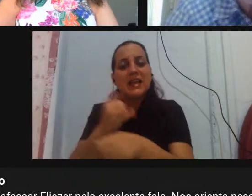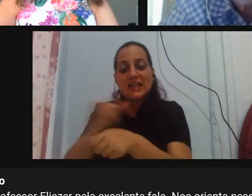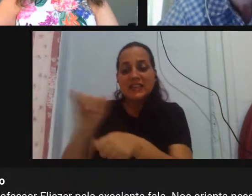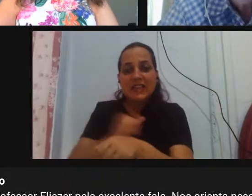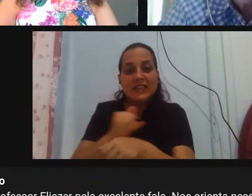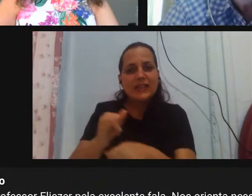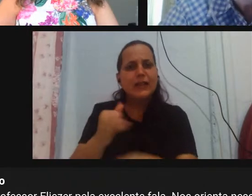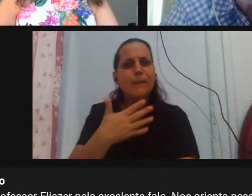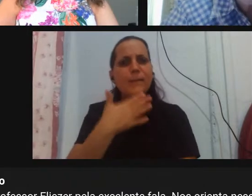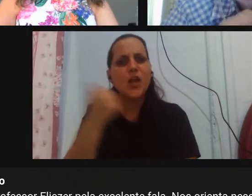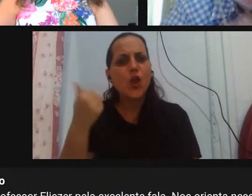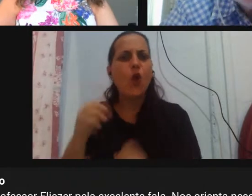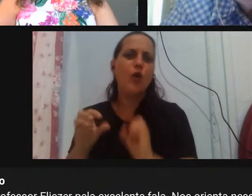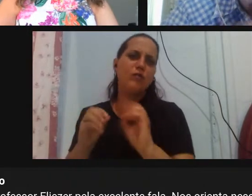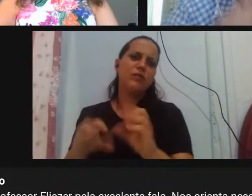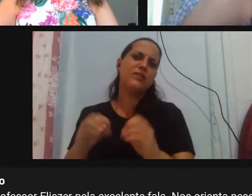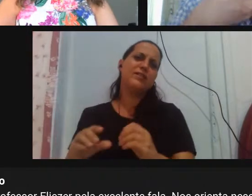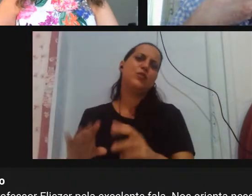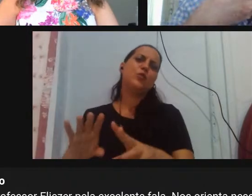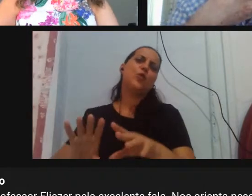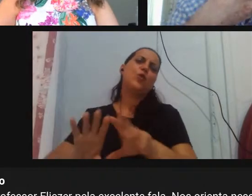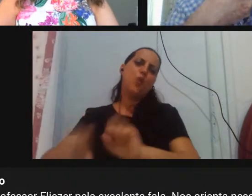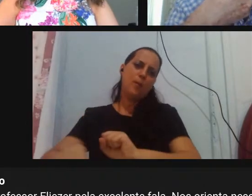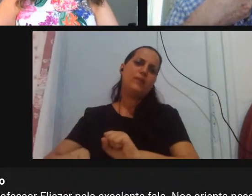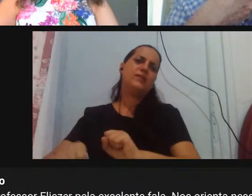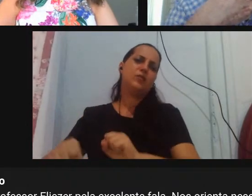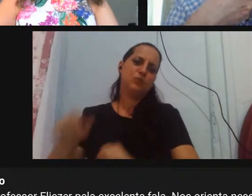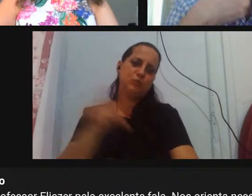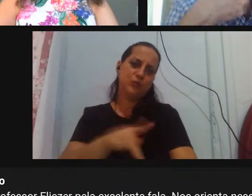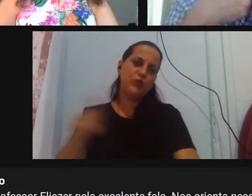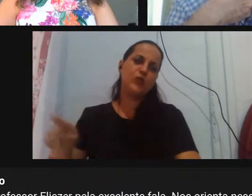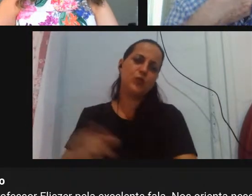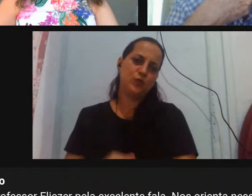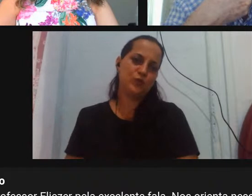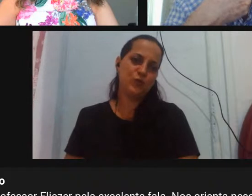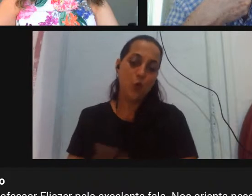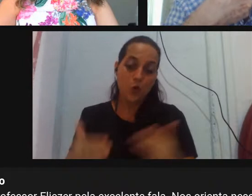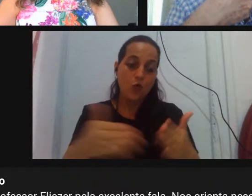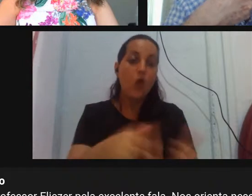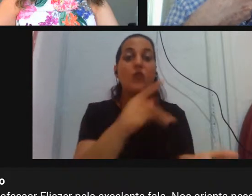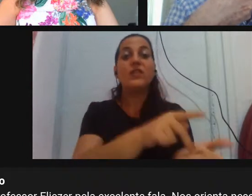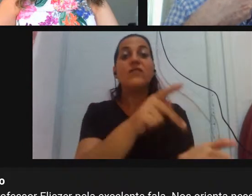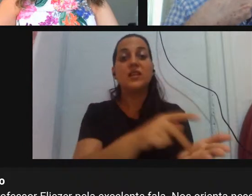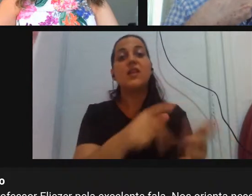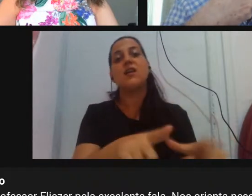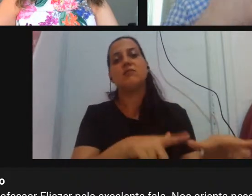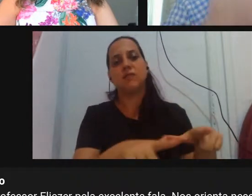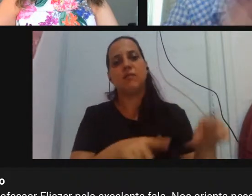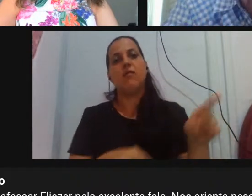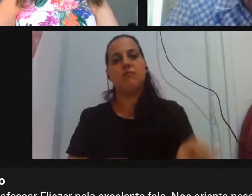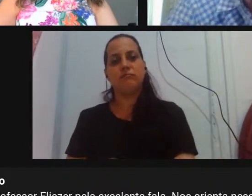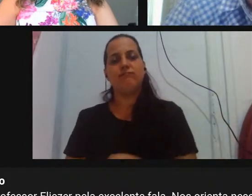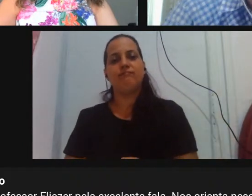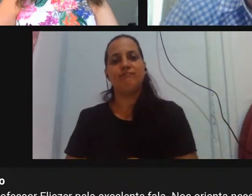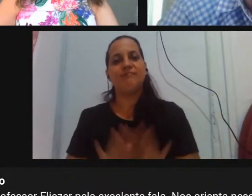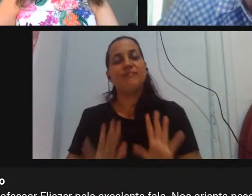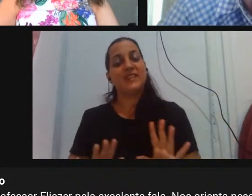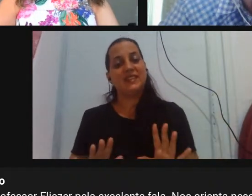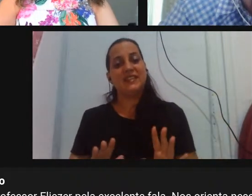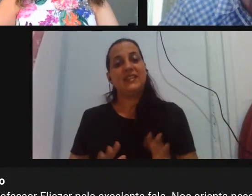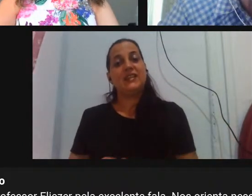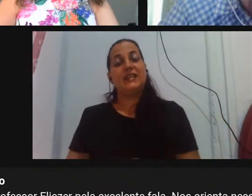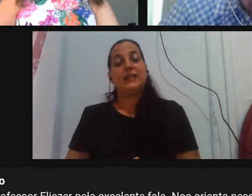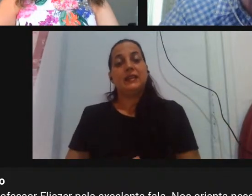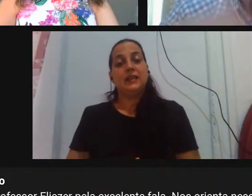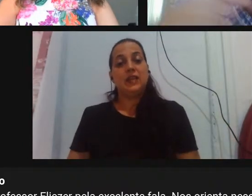laboratório, mais no trabalho. Mas eu confesso a vocês que nós saímos da CETEC sem